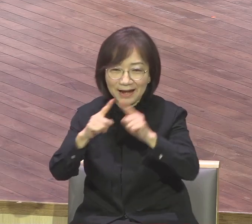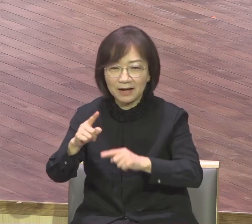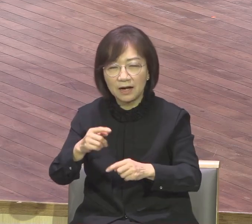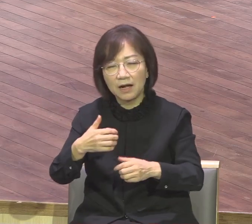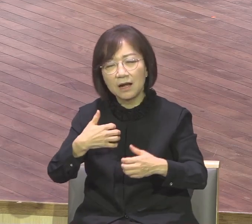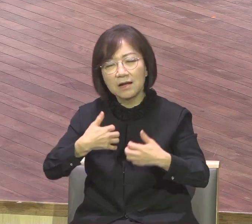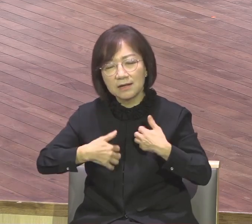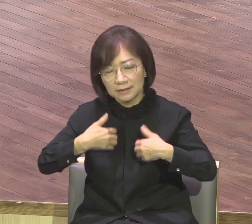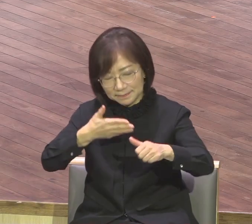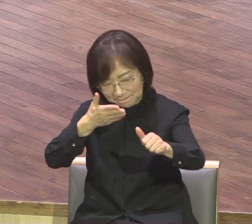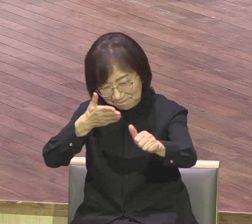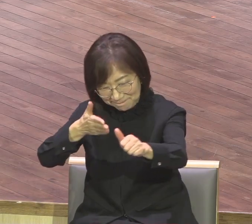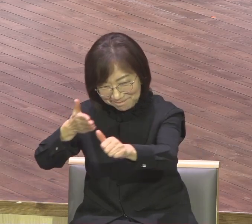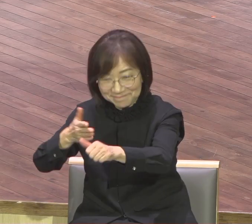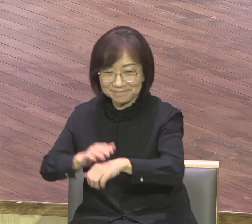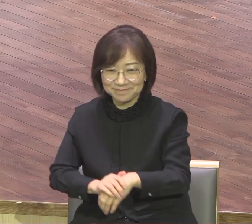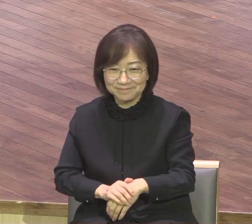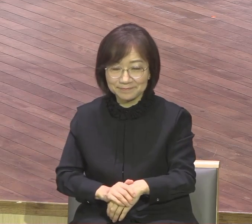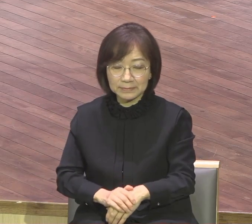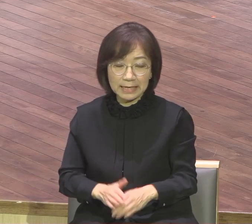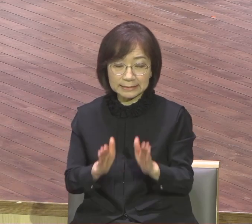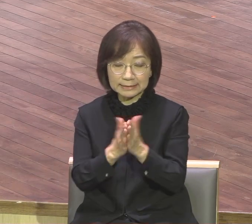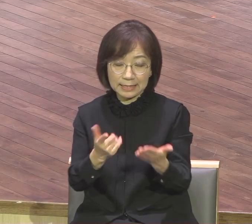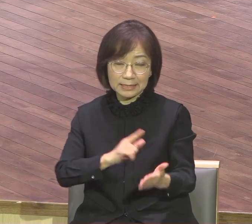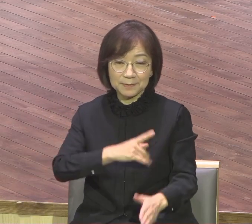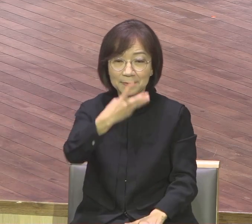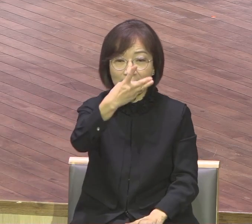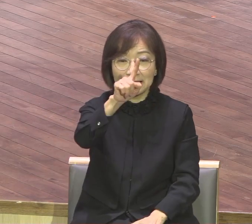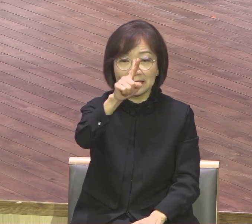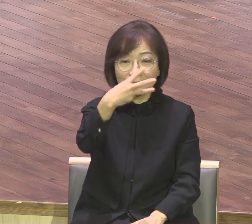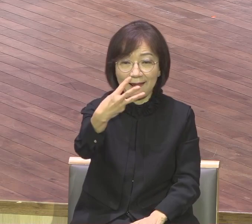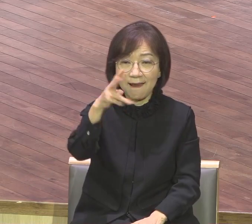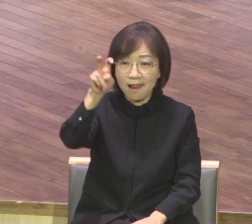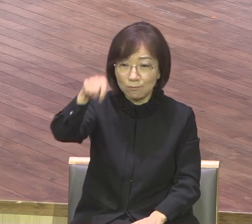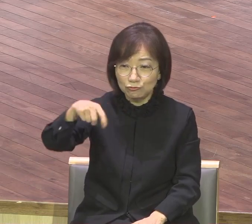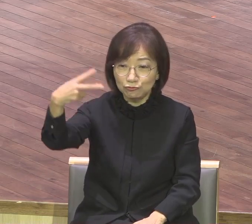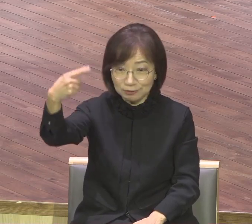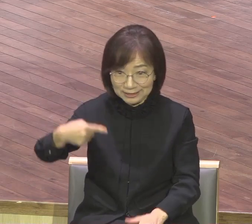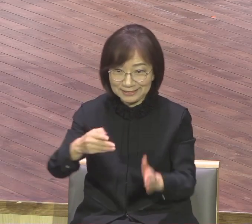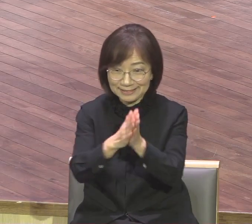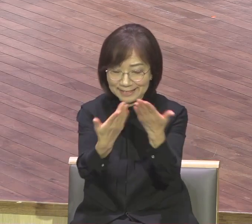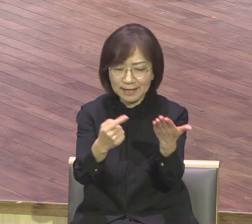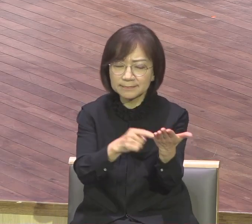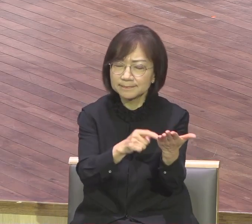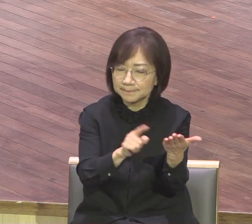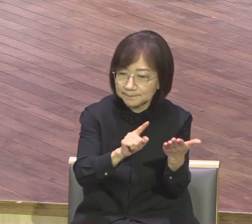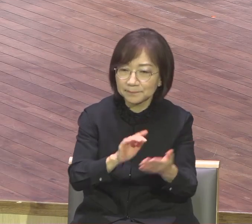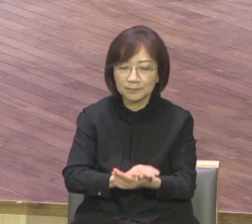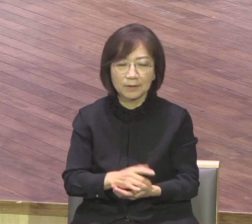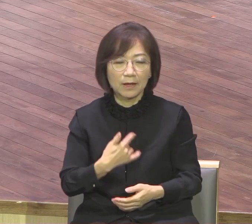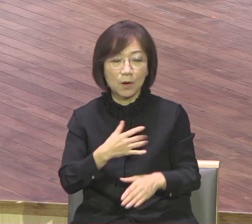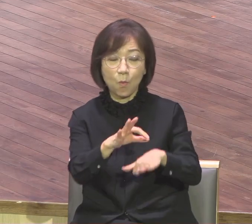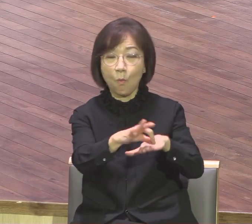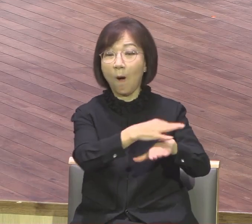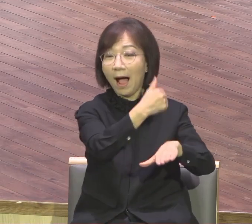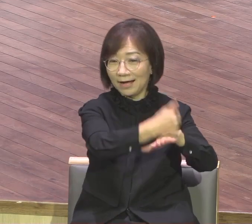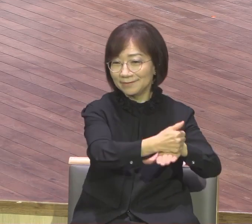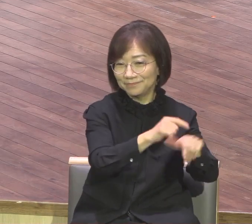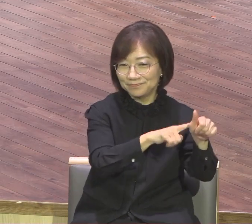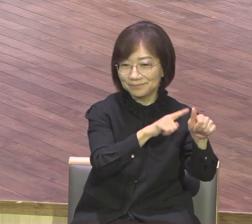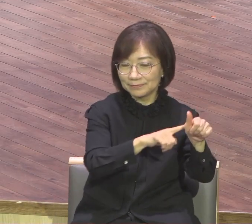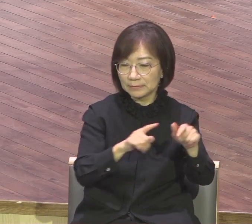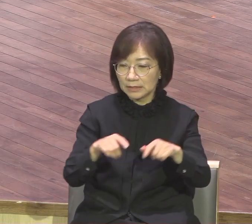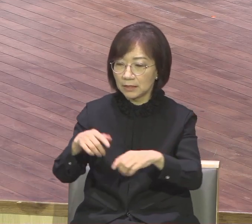gozosos en Cristo Jesús. Talmud에 이런 말이 있습니다. Hay una palabra así en Talmud. 어떤 왕이 목동을